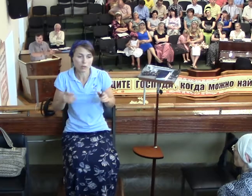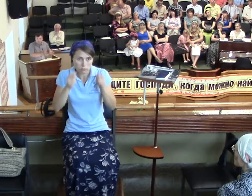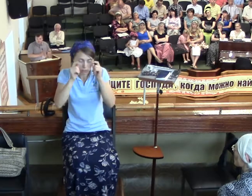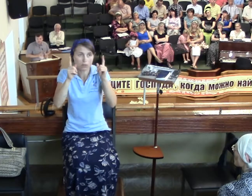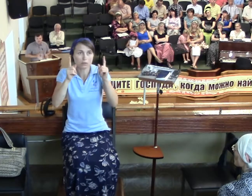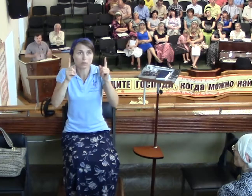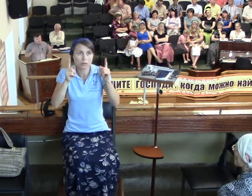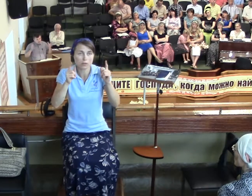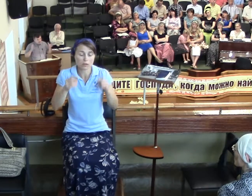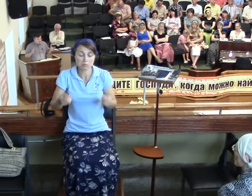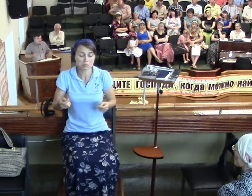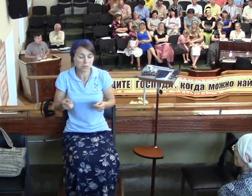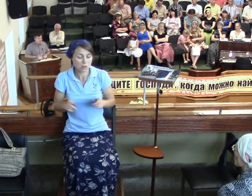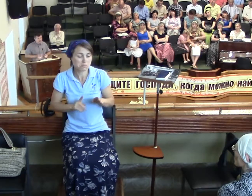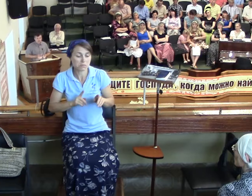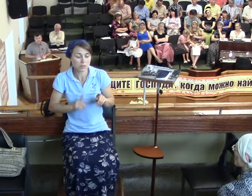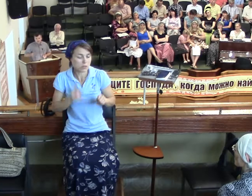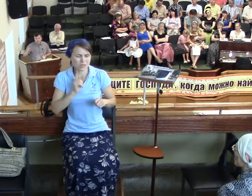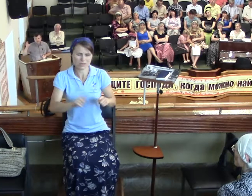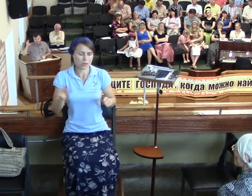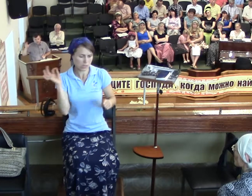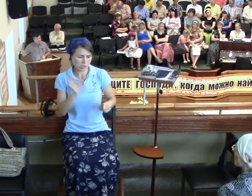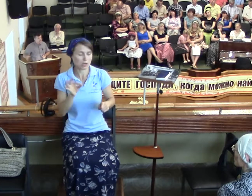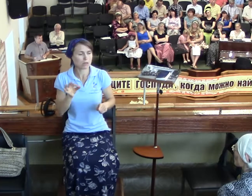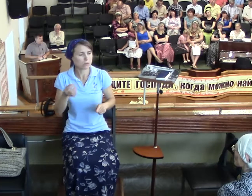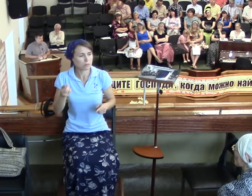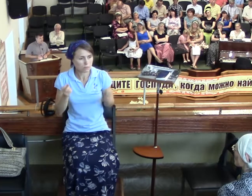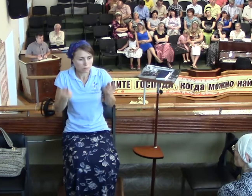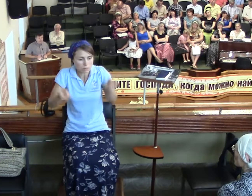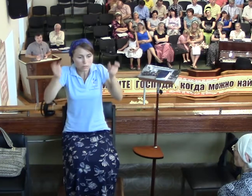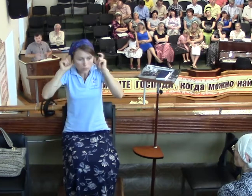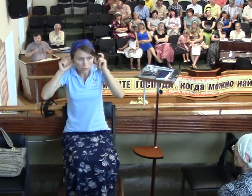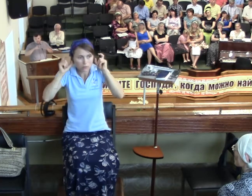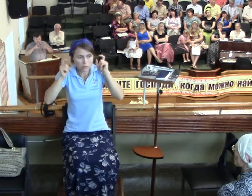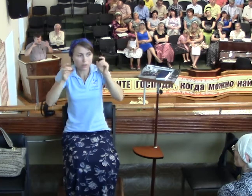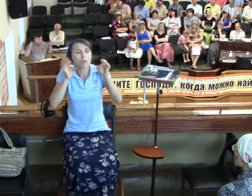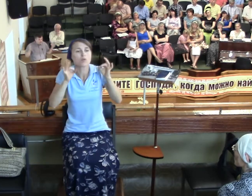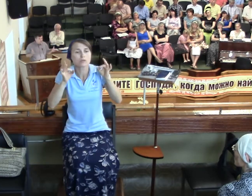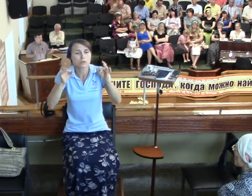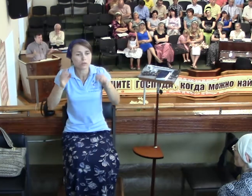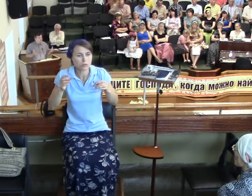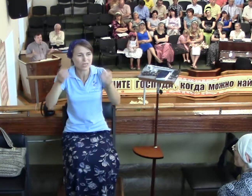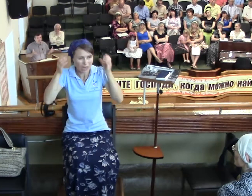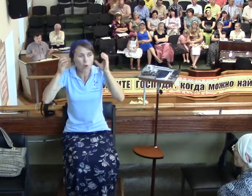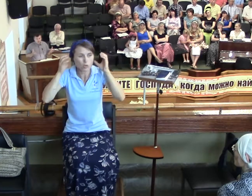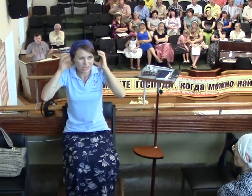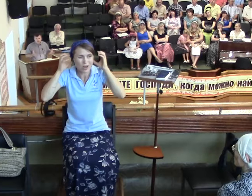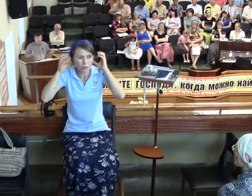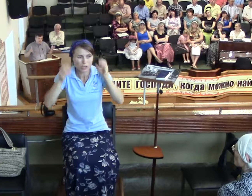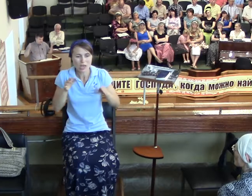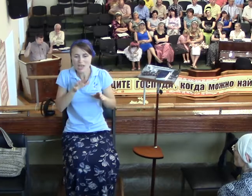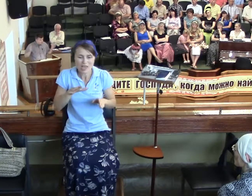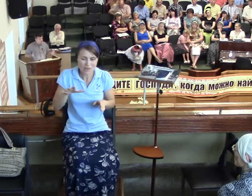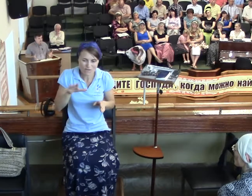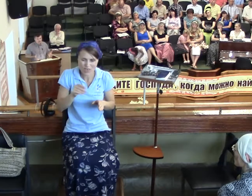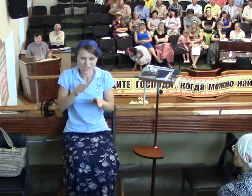на маршрутном такси, там играет музыка. Мы заходим куда-то в магазин, и там играет музыка. И весь наш день он наполнен суетой. Мы в